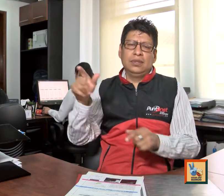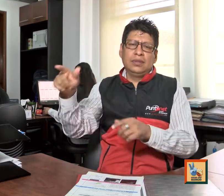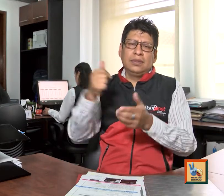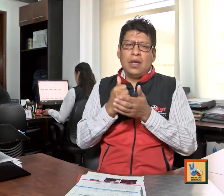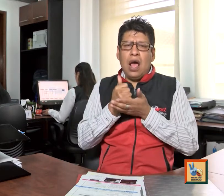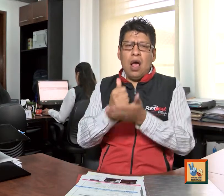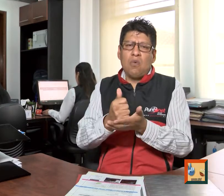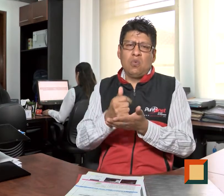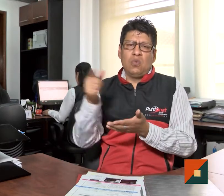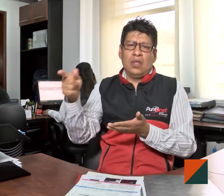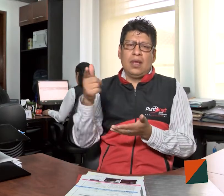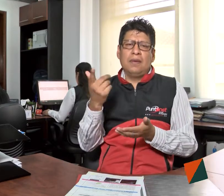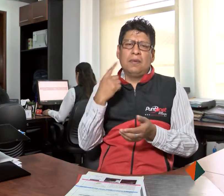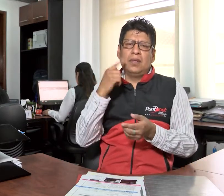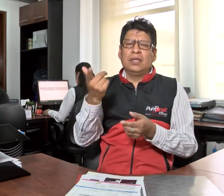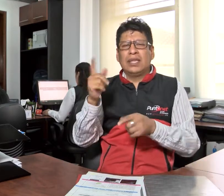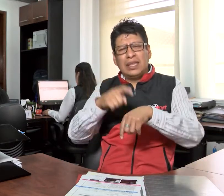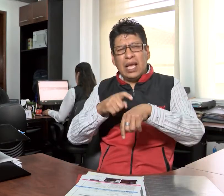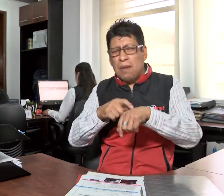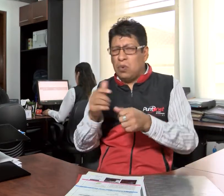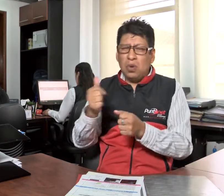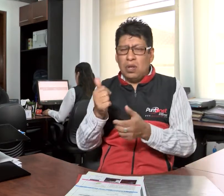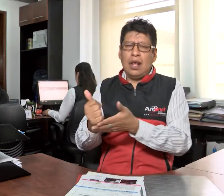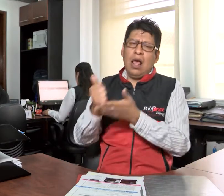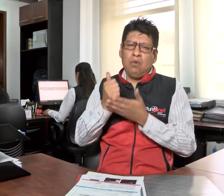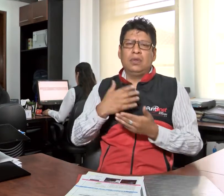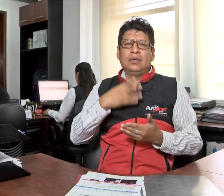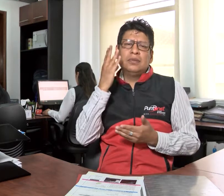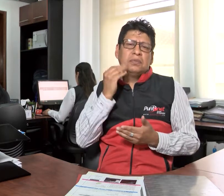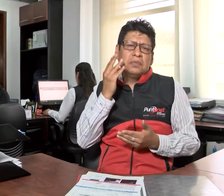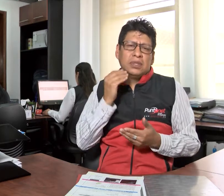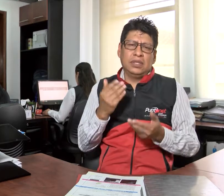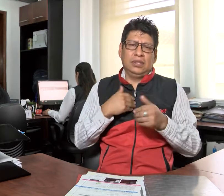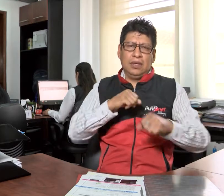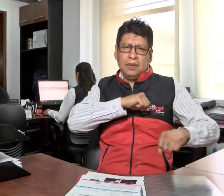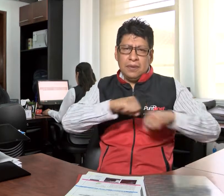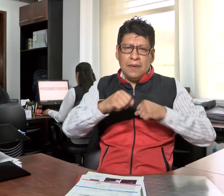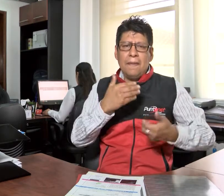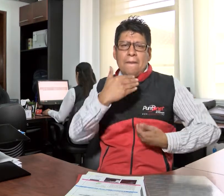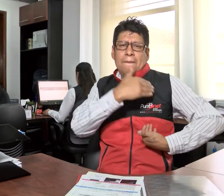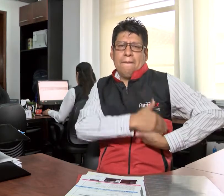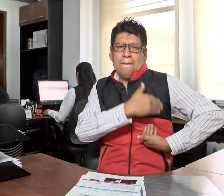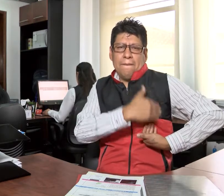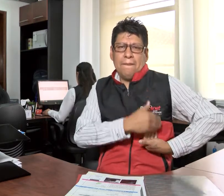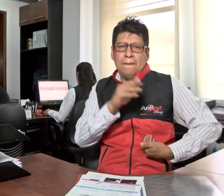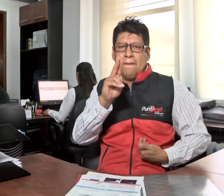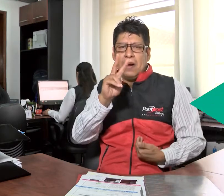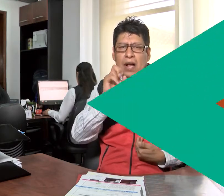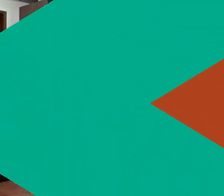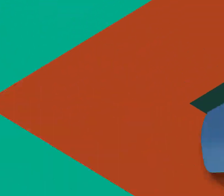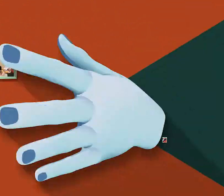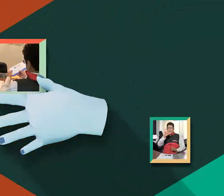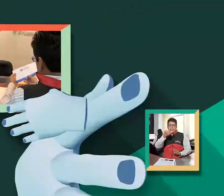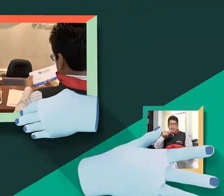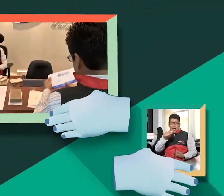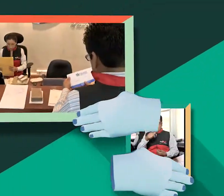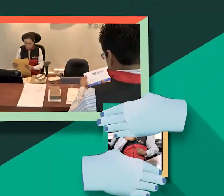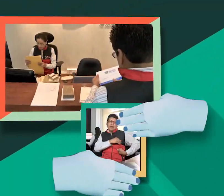soy la persona responsable de la bodega también soy el asistente para tener listos los salones